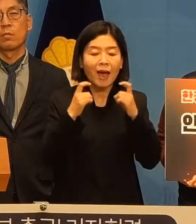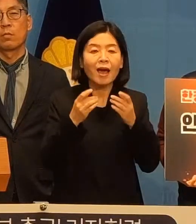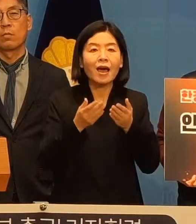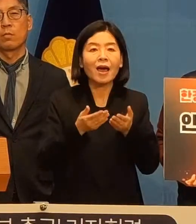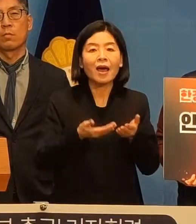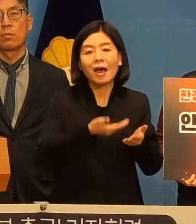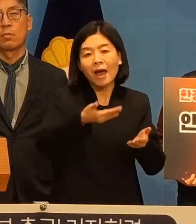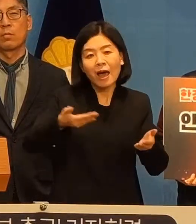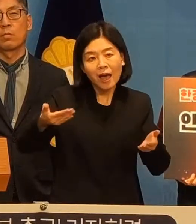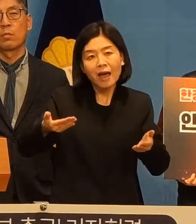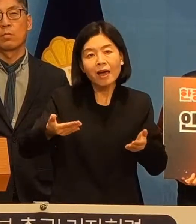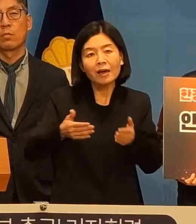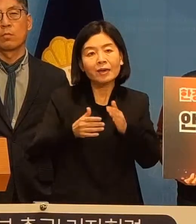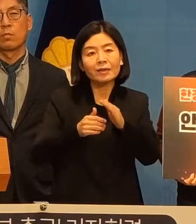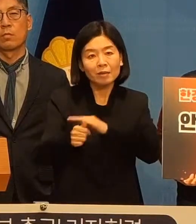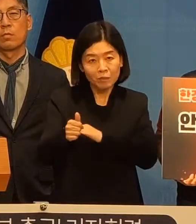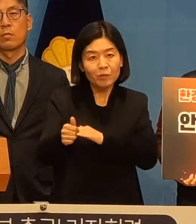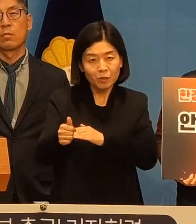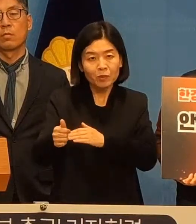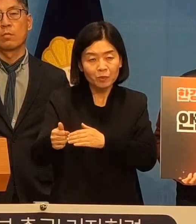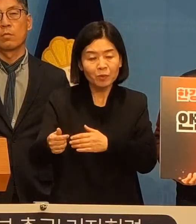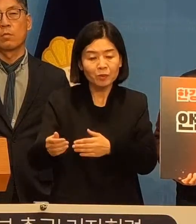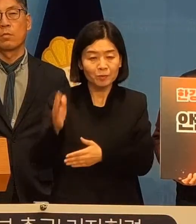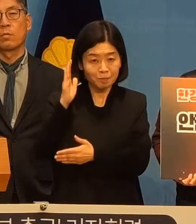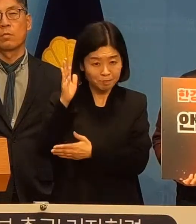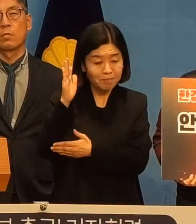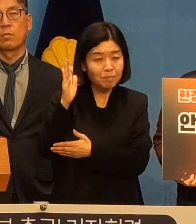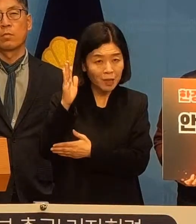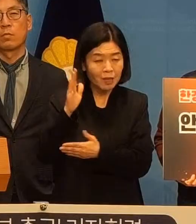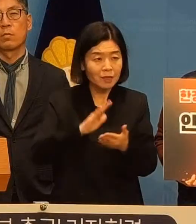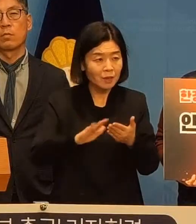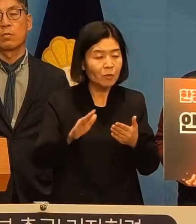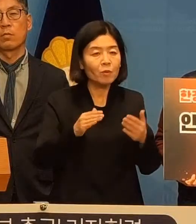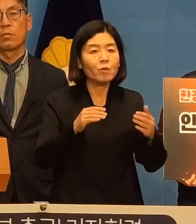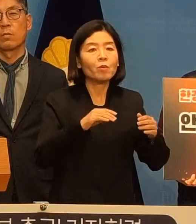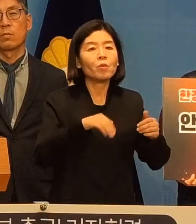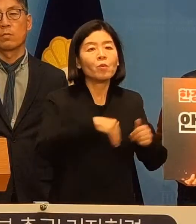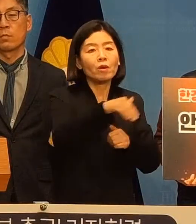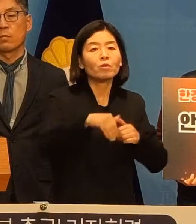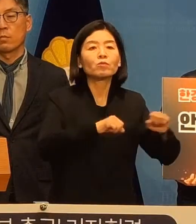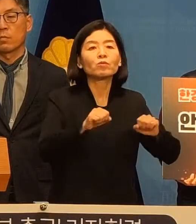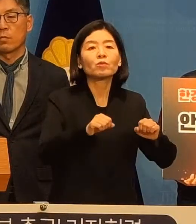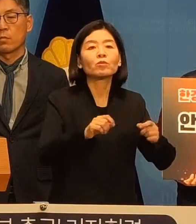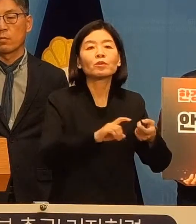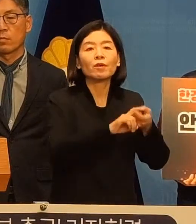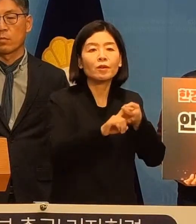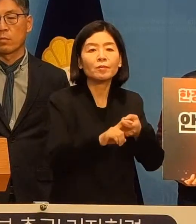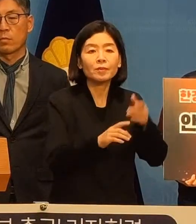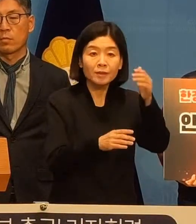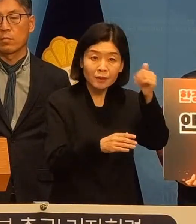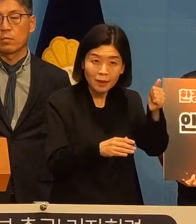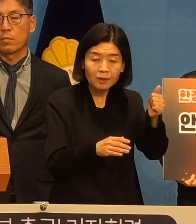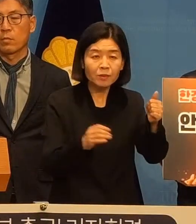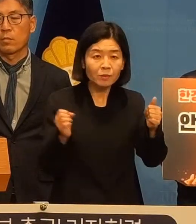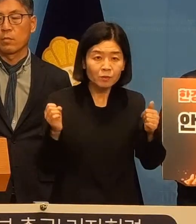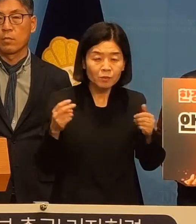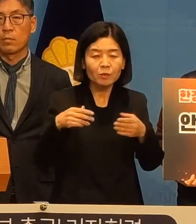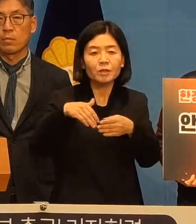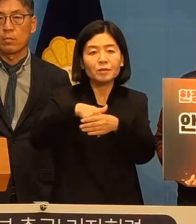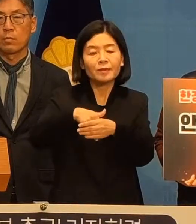듣고 서울환경운동연합의 김동원 국장님 그리고 문화연대 사무처장 김재상 사무처장님 말씀을 들은